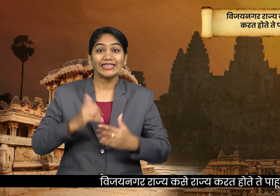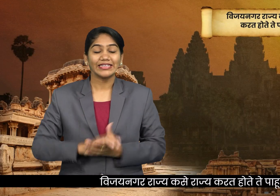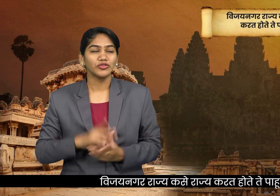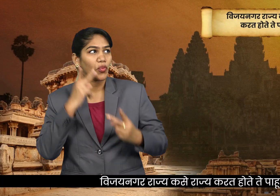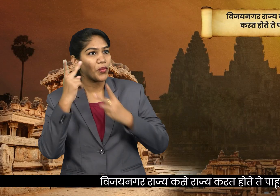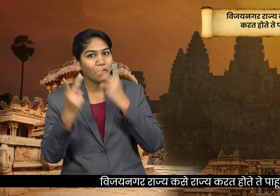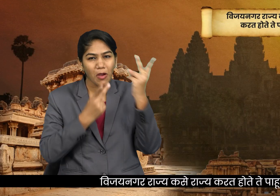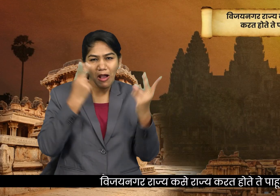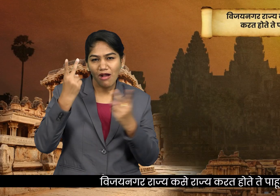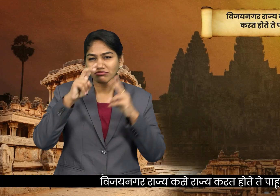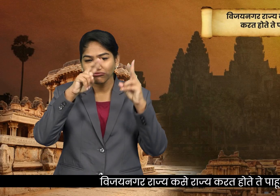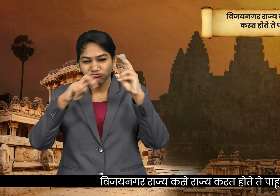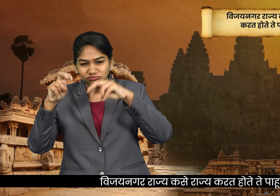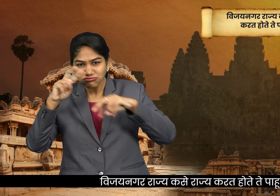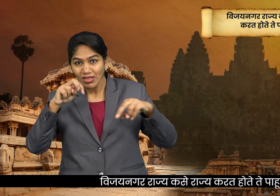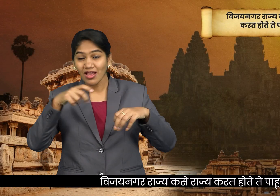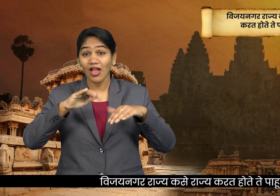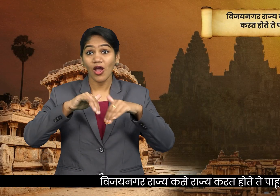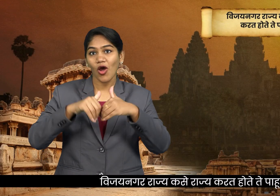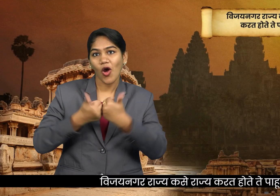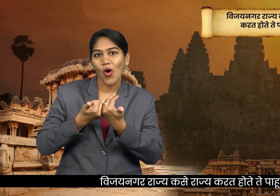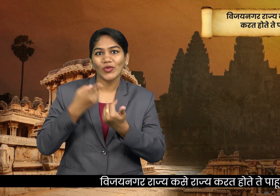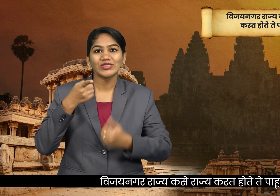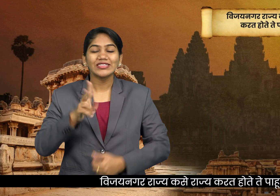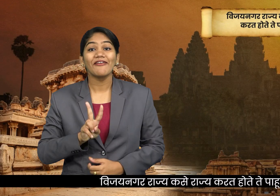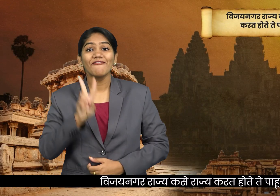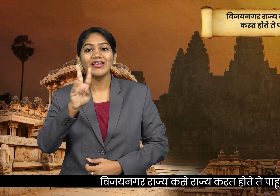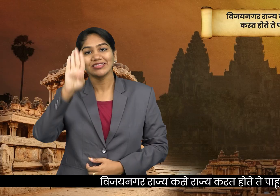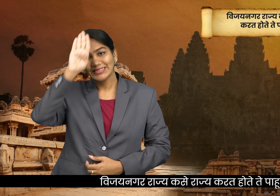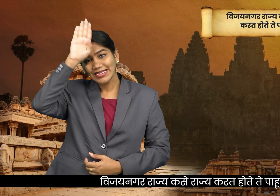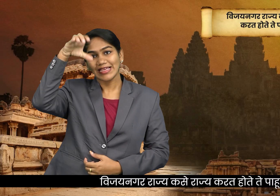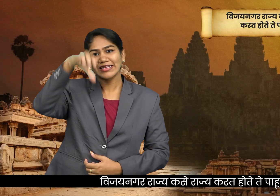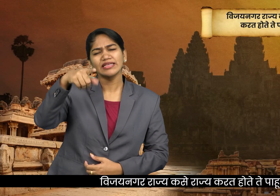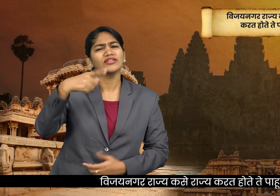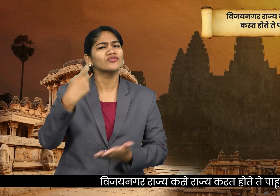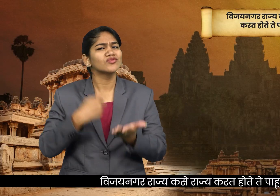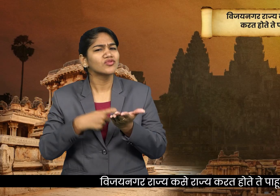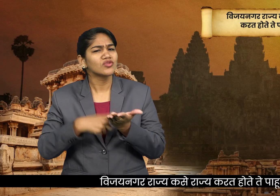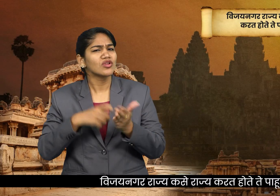विजयनगर राज्य कसे राज्य करत होते तो पाहूया.